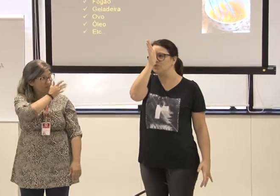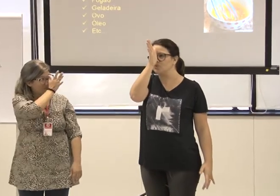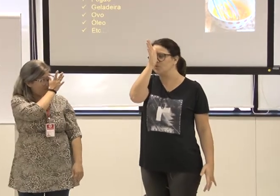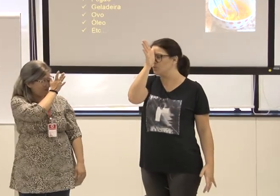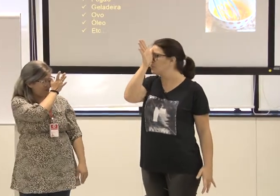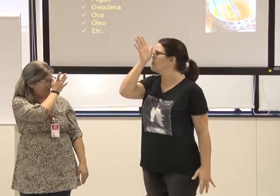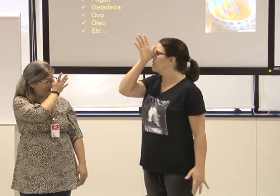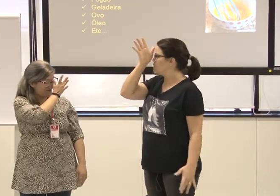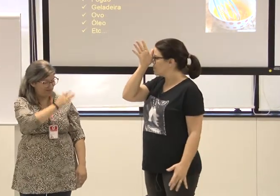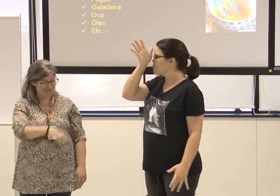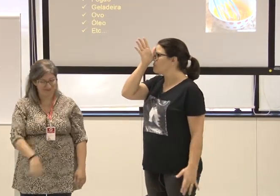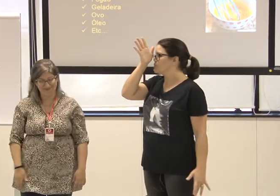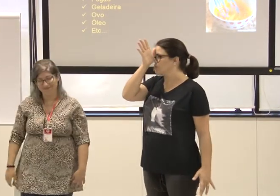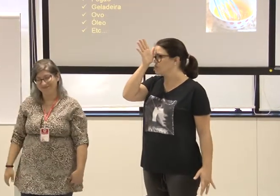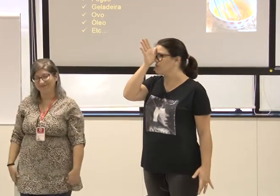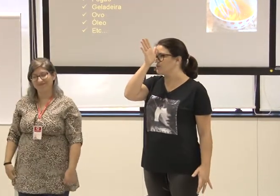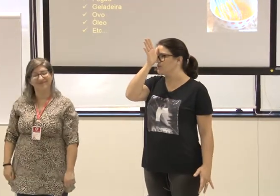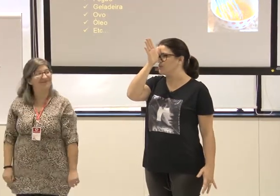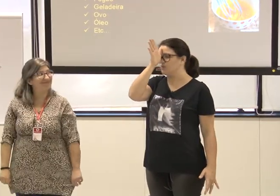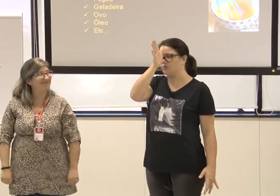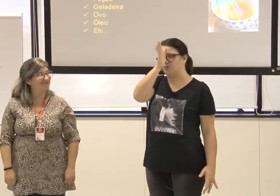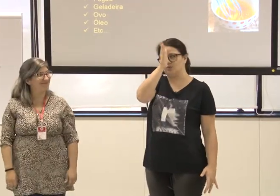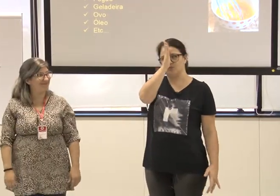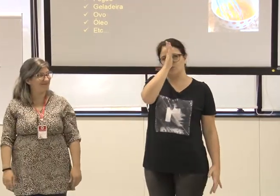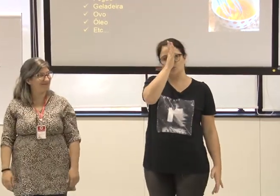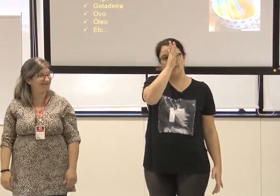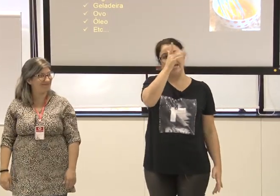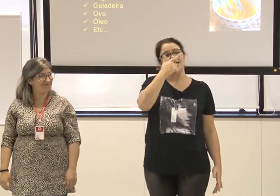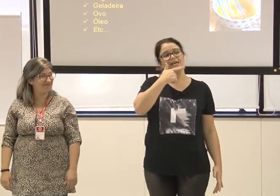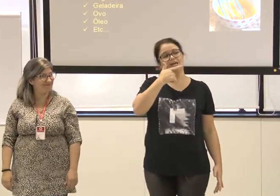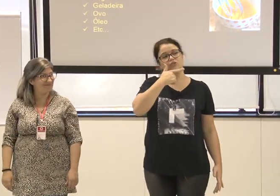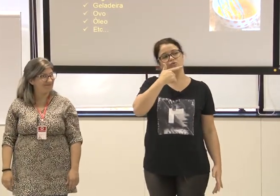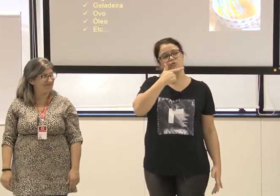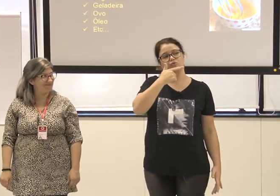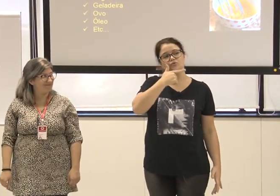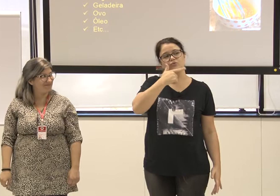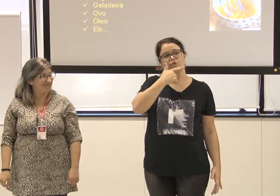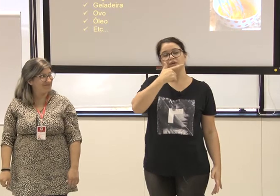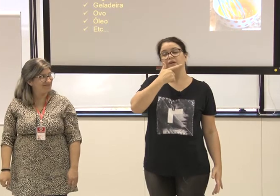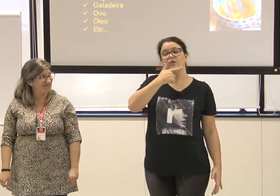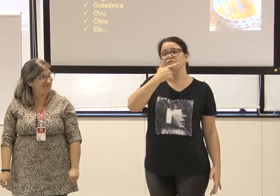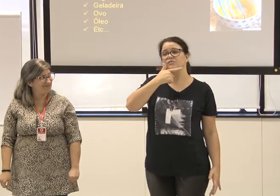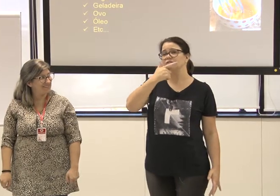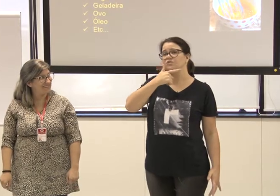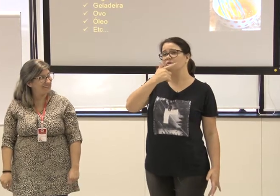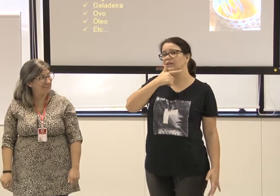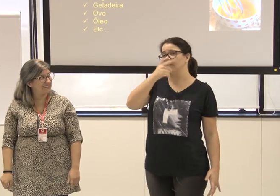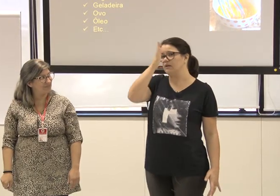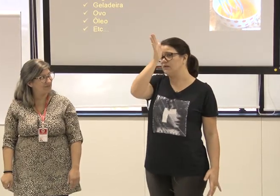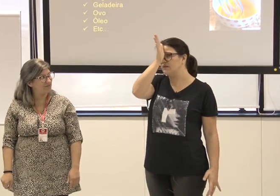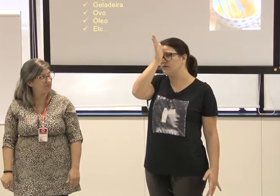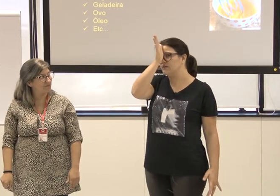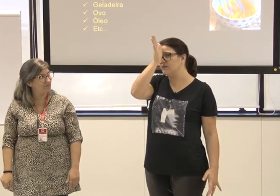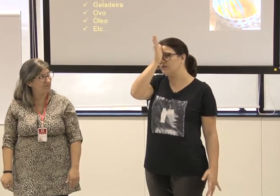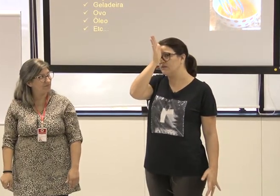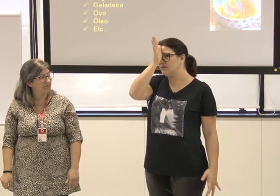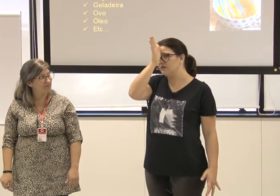Presunto. Presunto e aqui. Queijo. Eu não sei o sinal de mortadela. Se for de